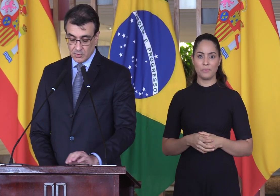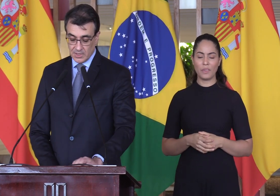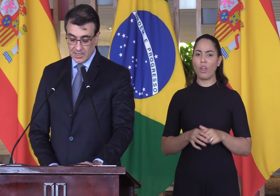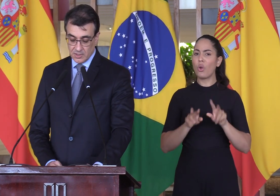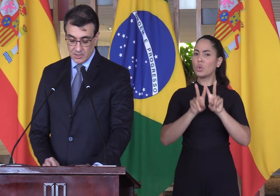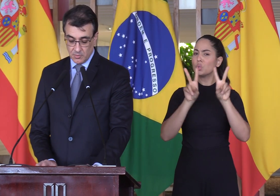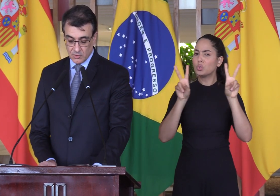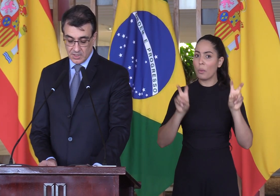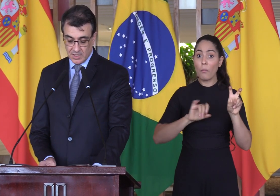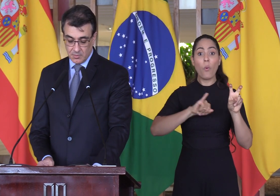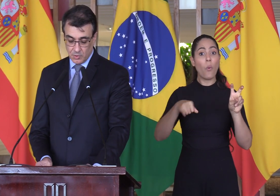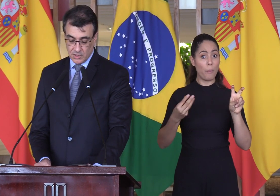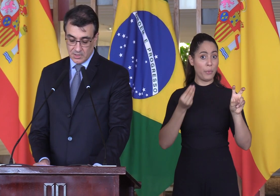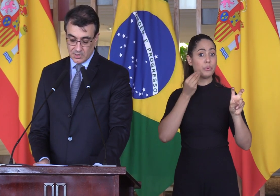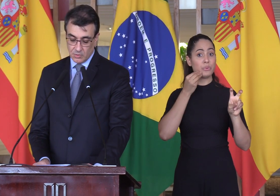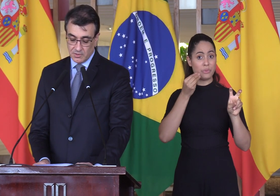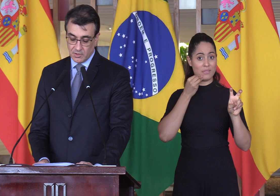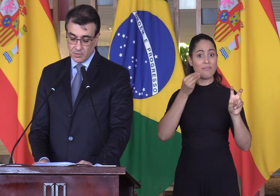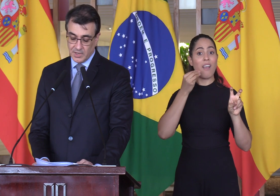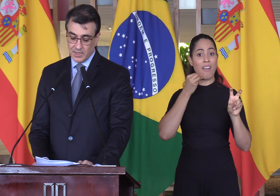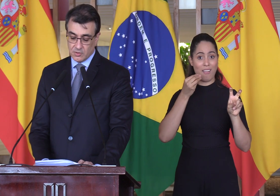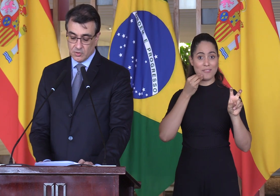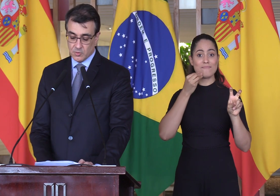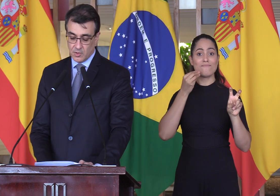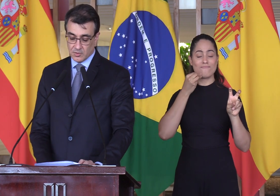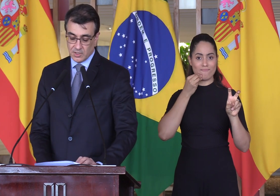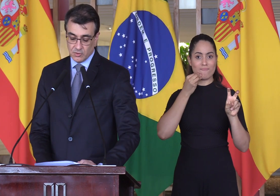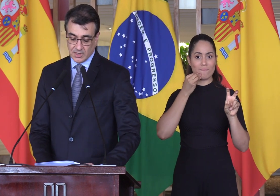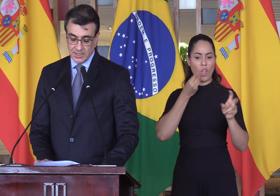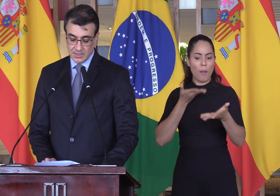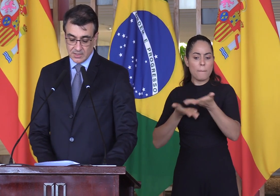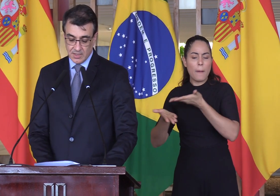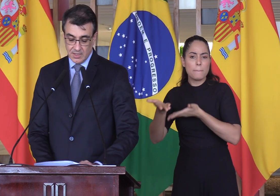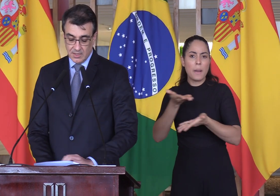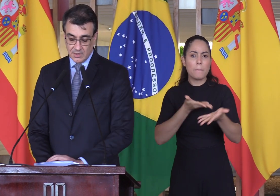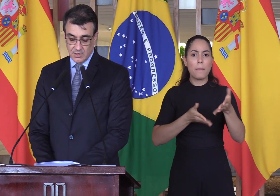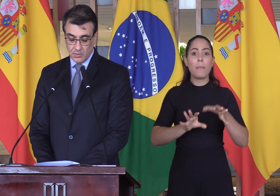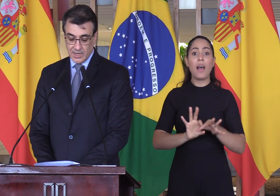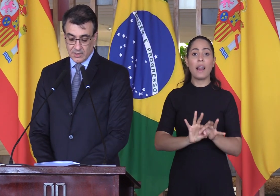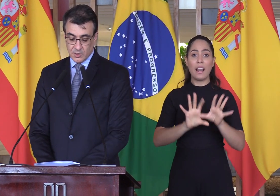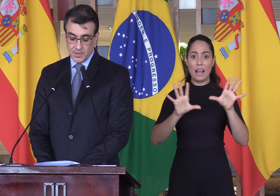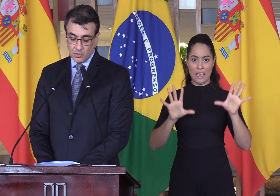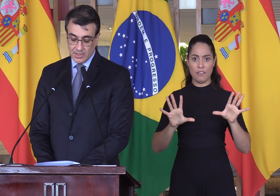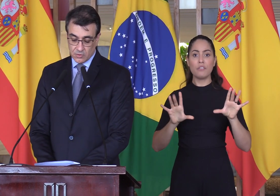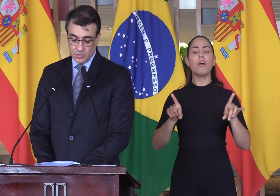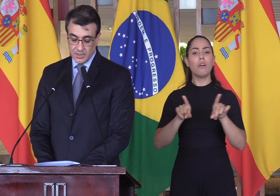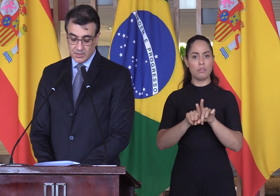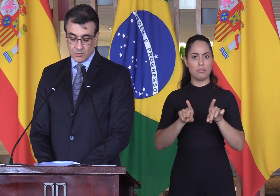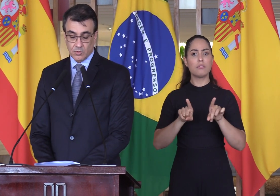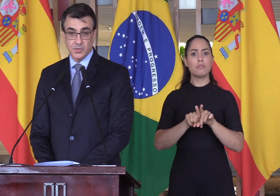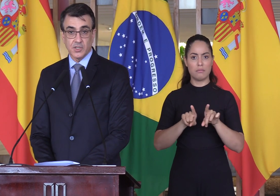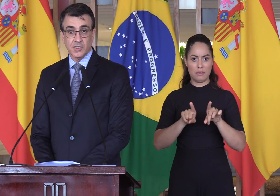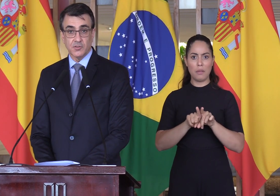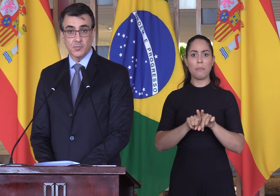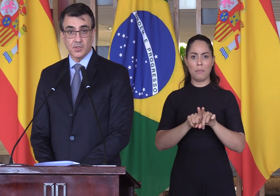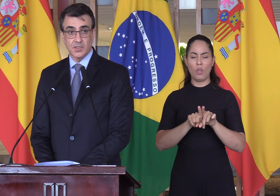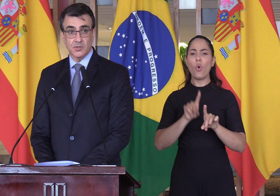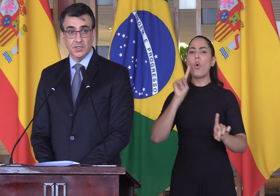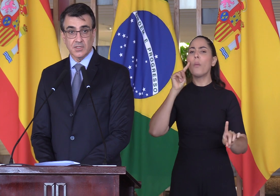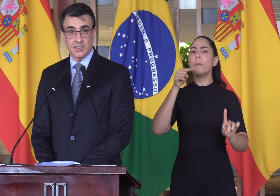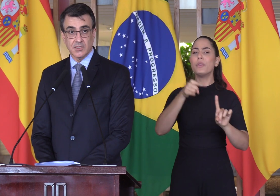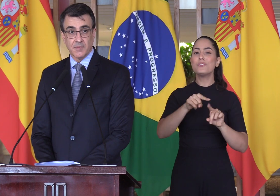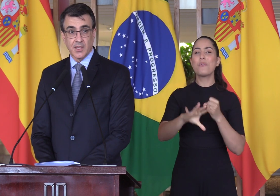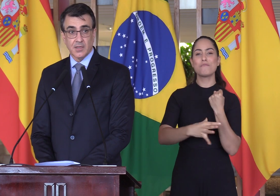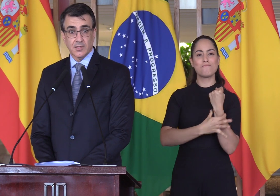-se de oportunidade de demonstrar a importância do livre comércio e dos blocos regionais, em lugar de especulações com objetivos